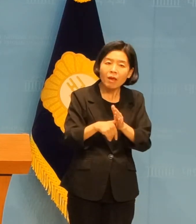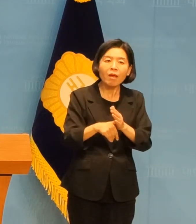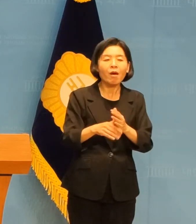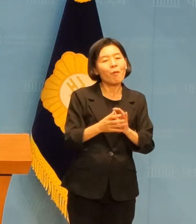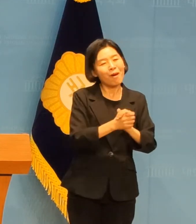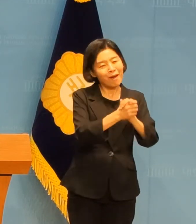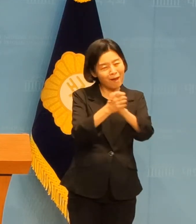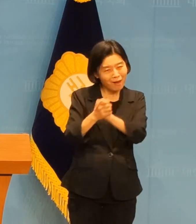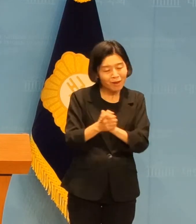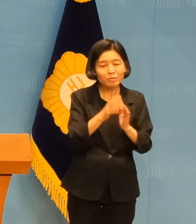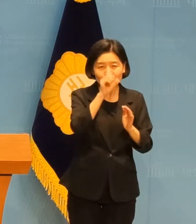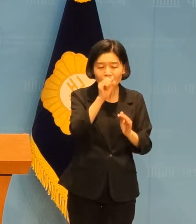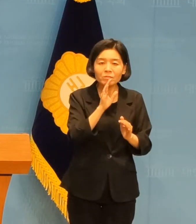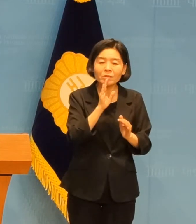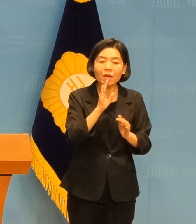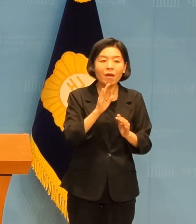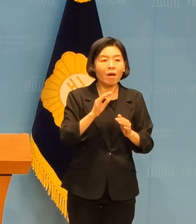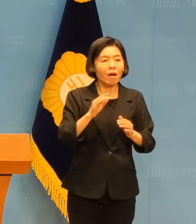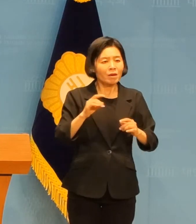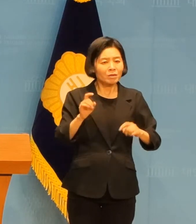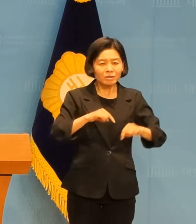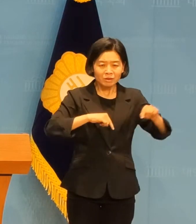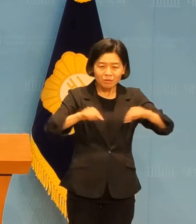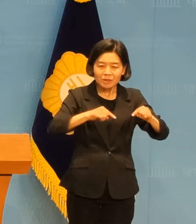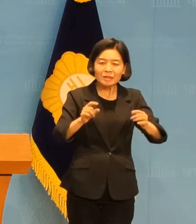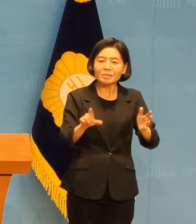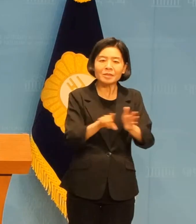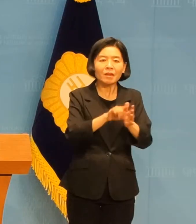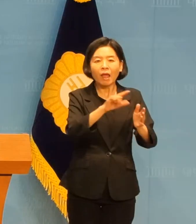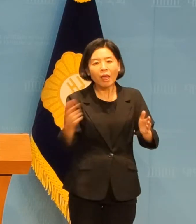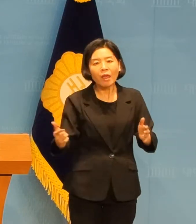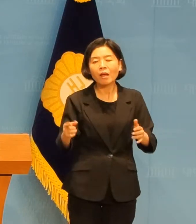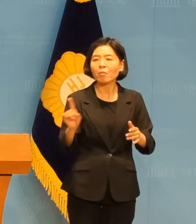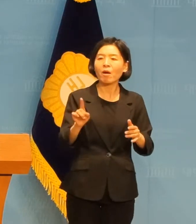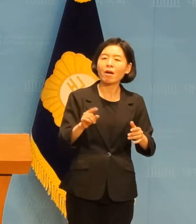불신과 피로감으로 바꾸어버린 행태에 유감을 표합니다.